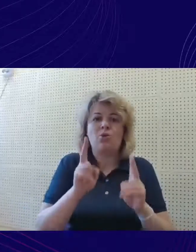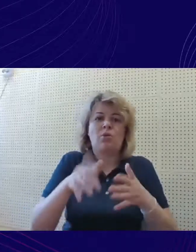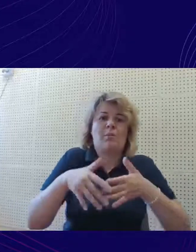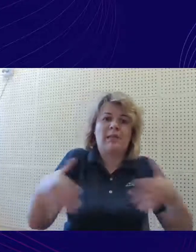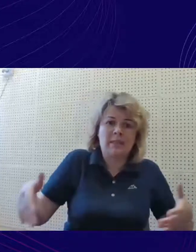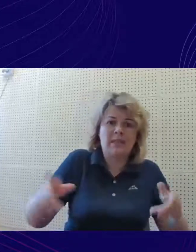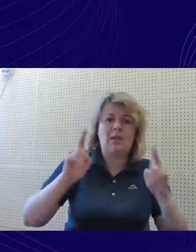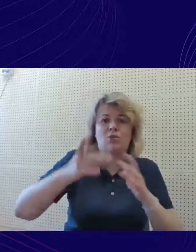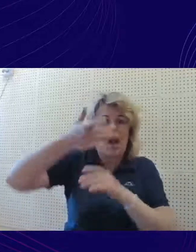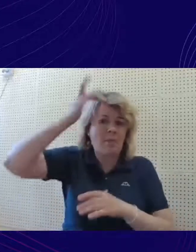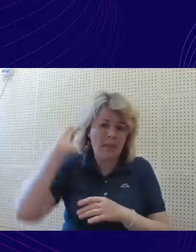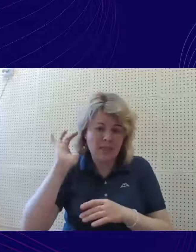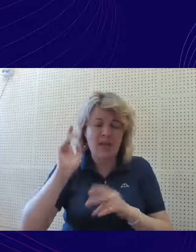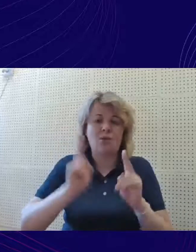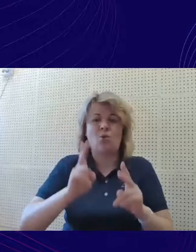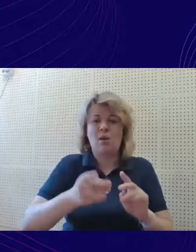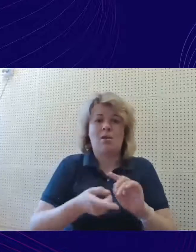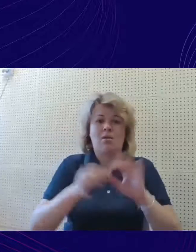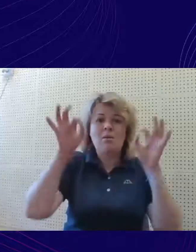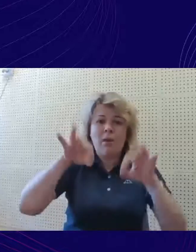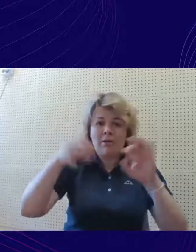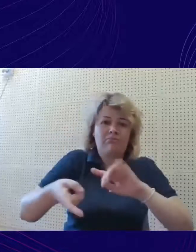перекрасился. И